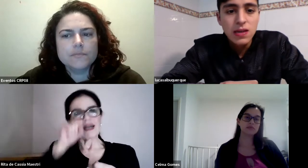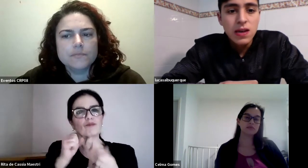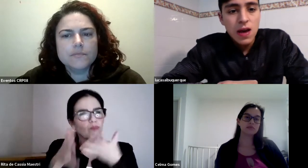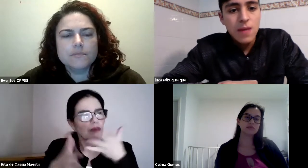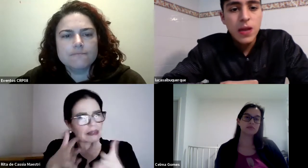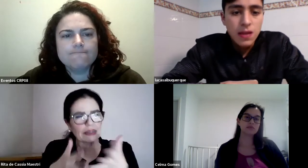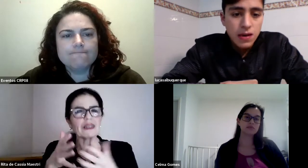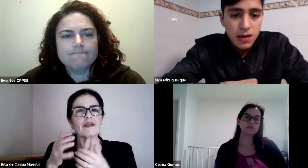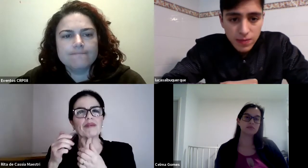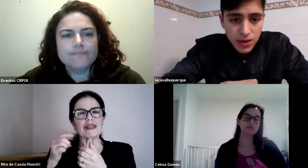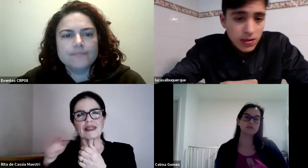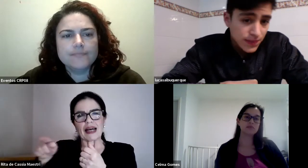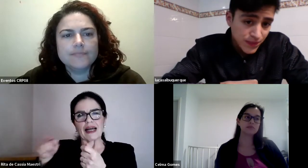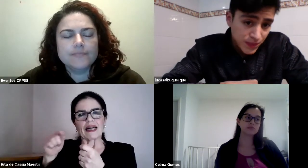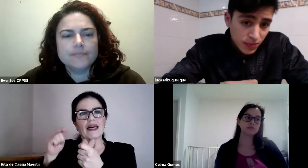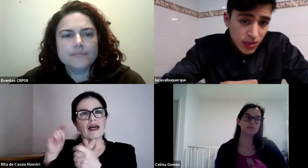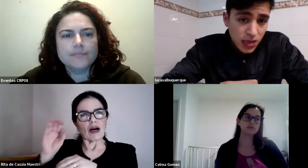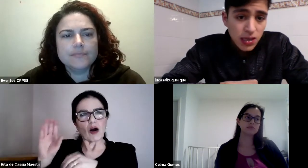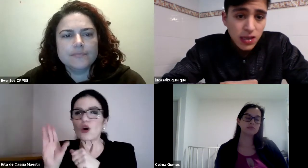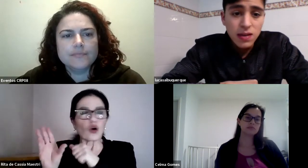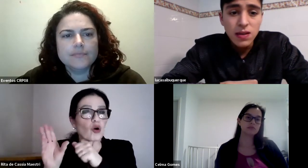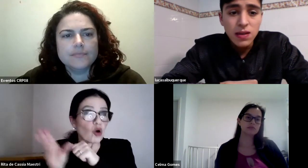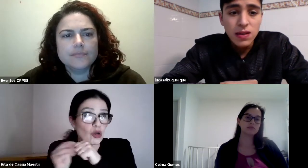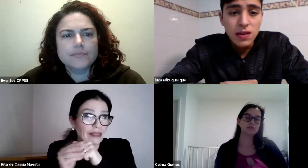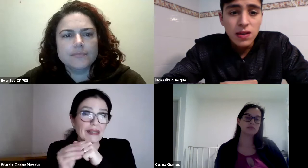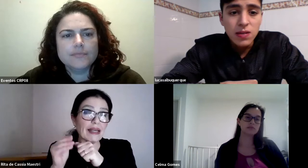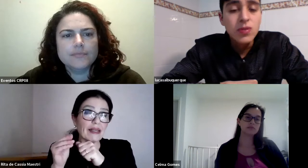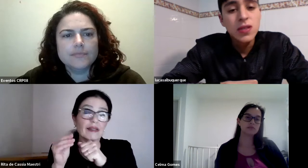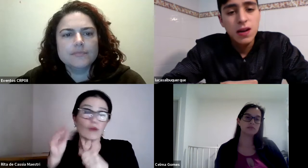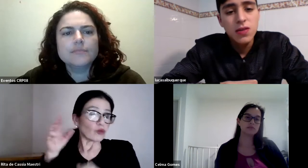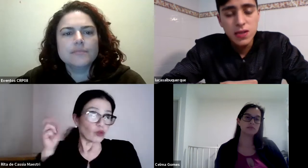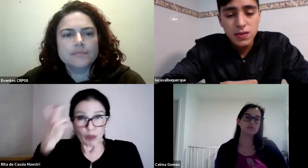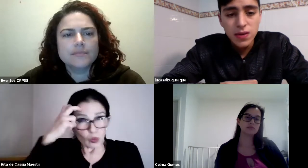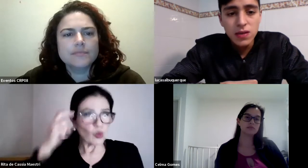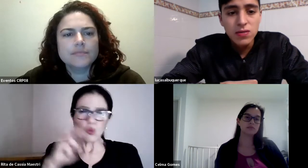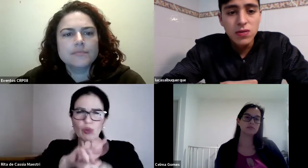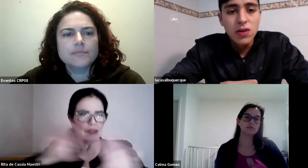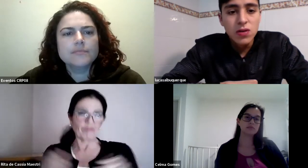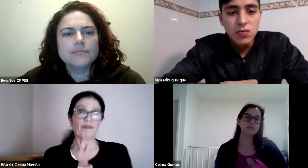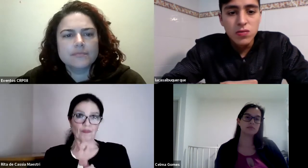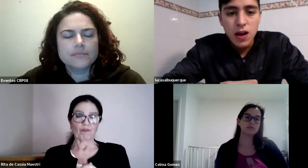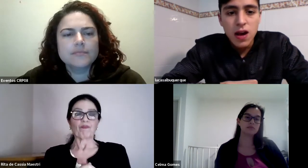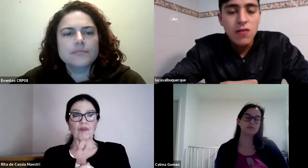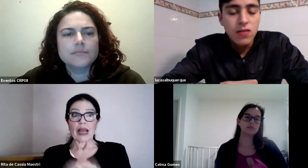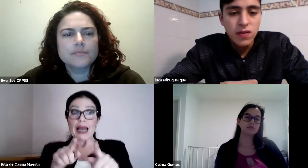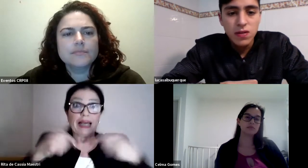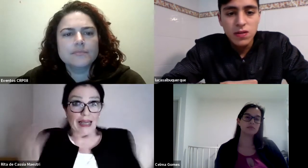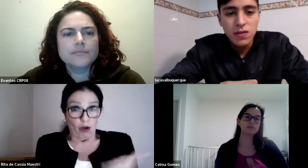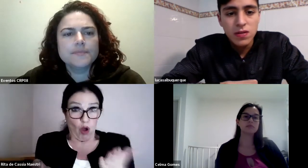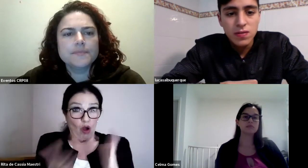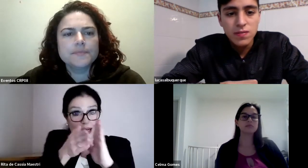sim aprender Libras e buscar conhecimento cultural,